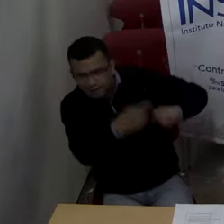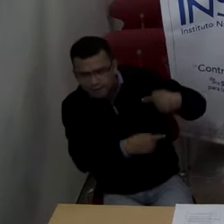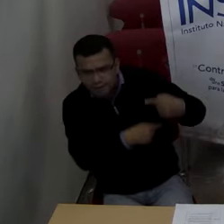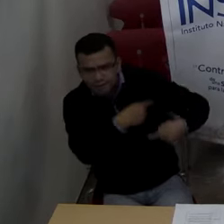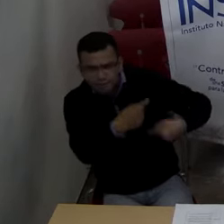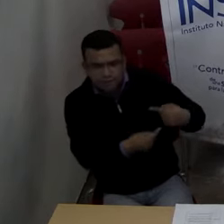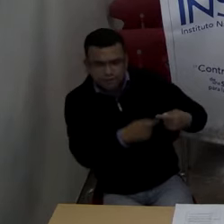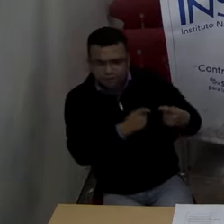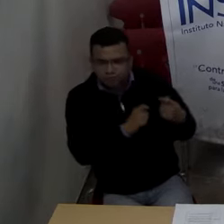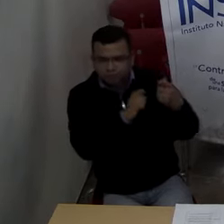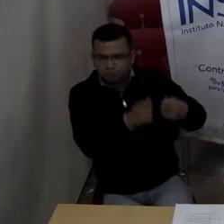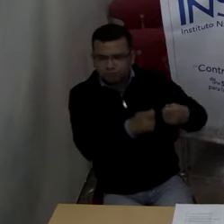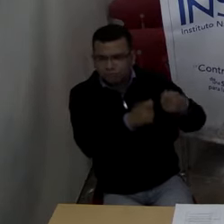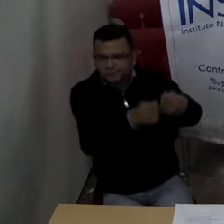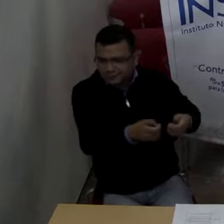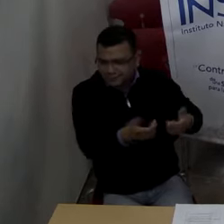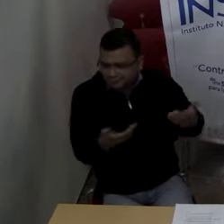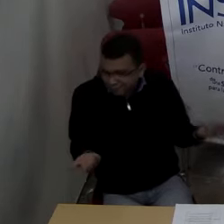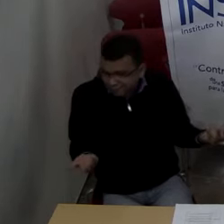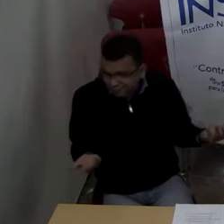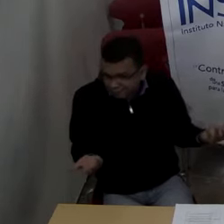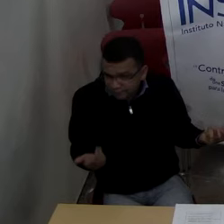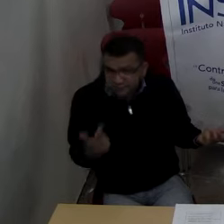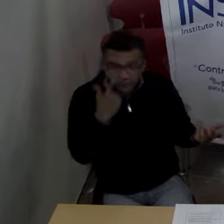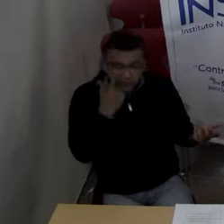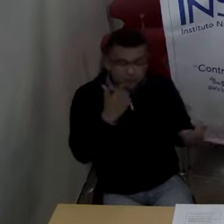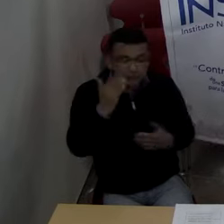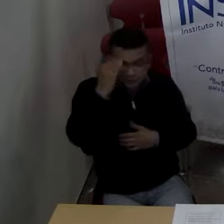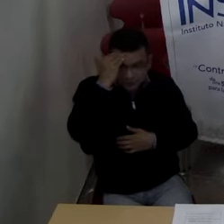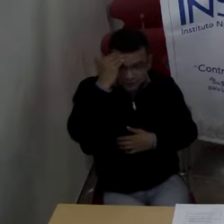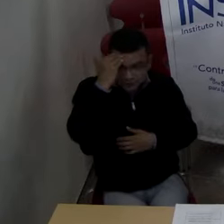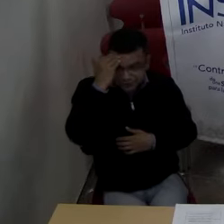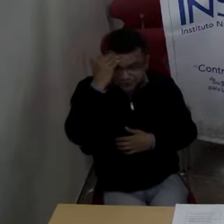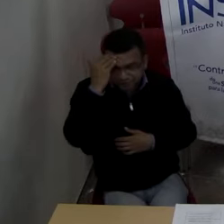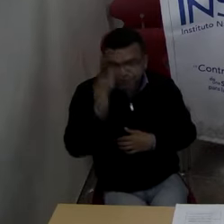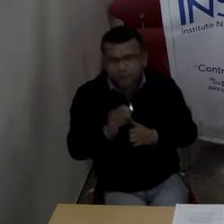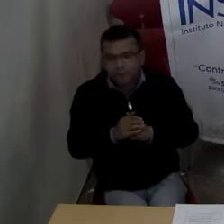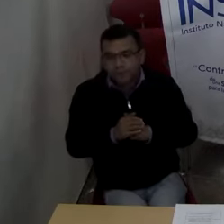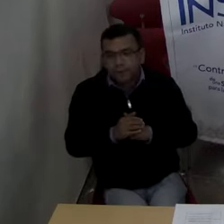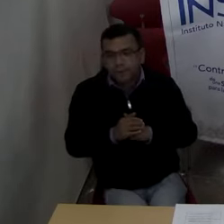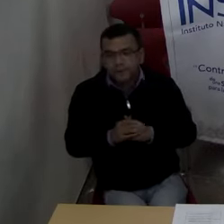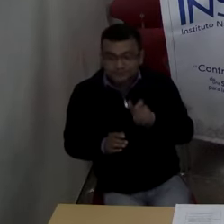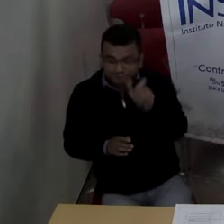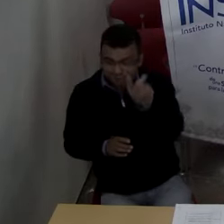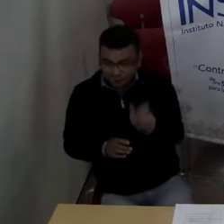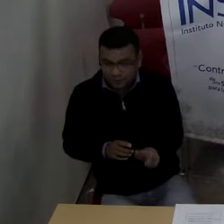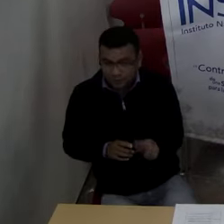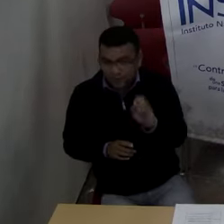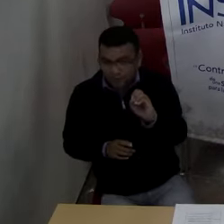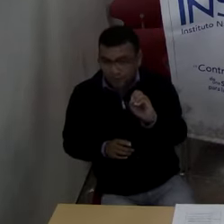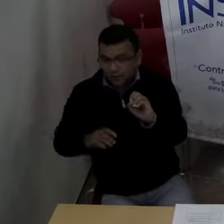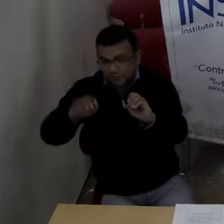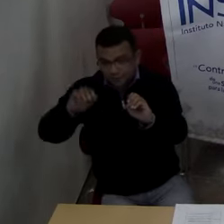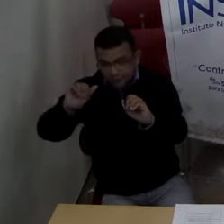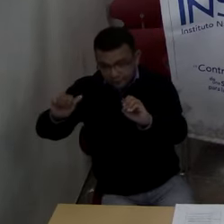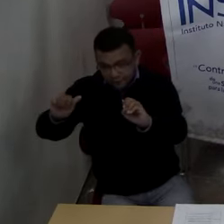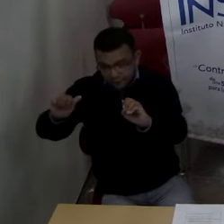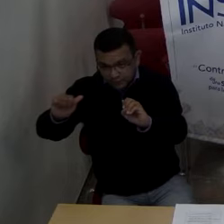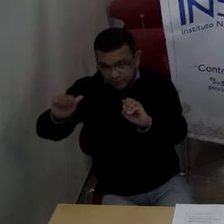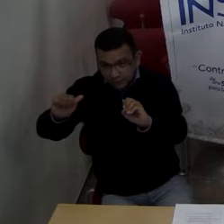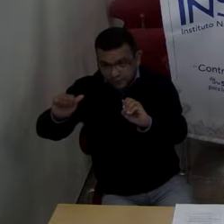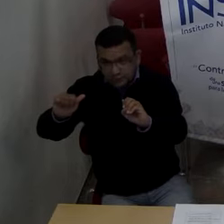física de los padres, de quienes van a tener un hijo, conocer el grupo sanguíneo